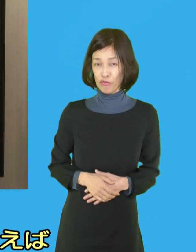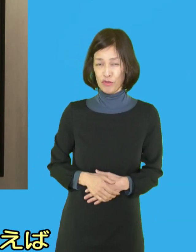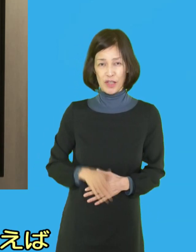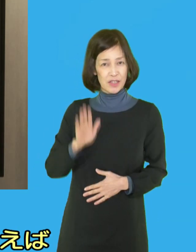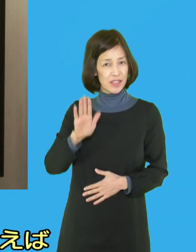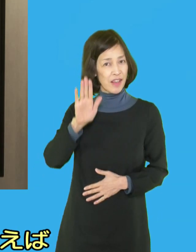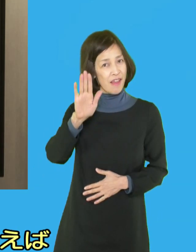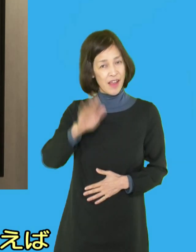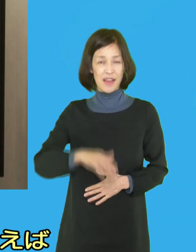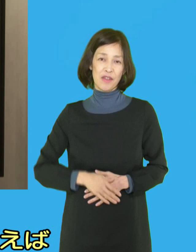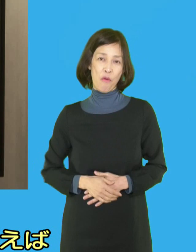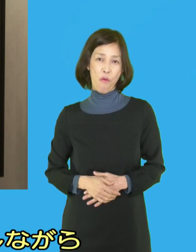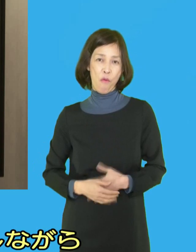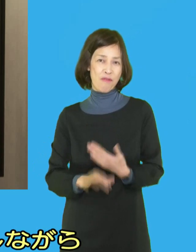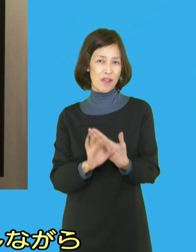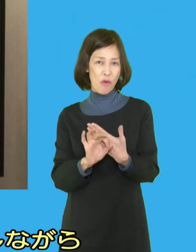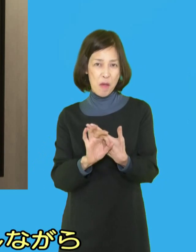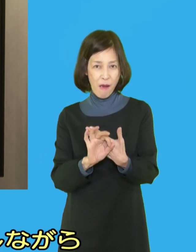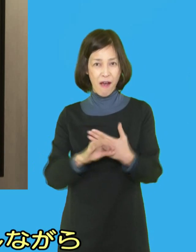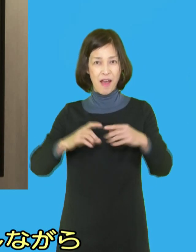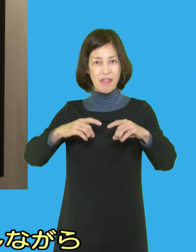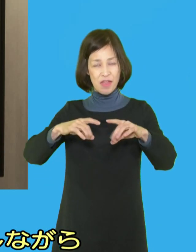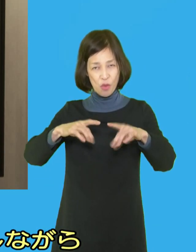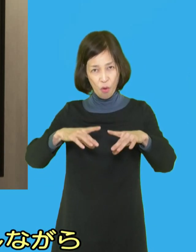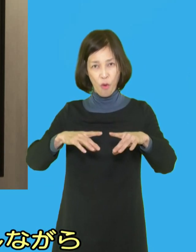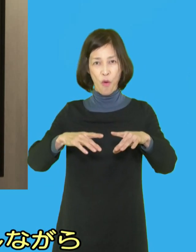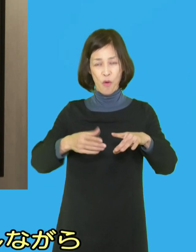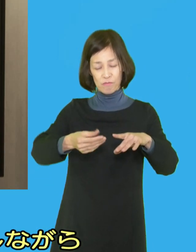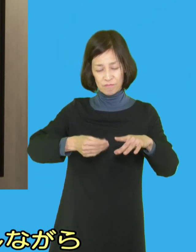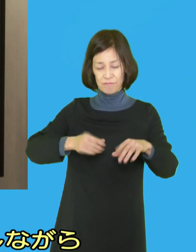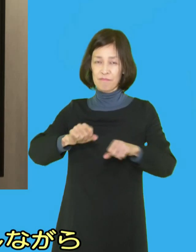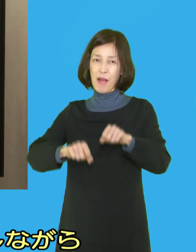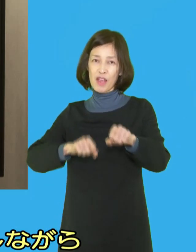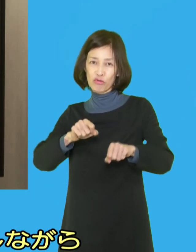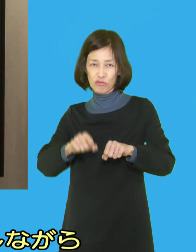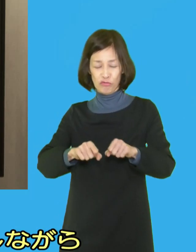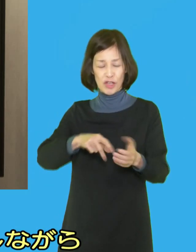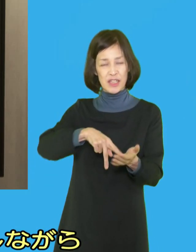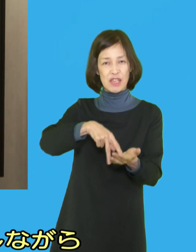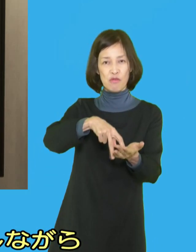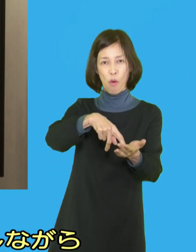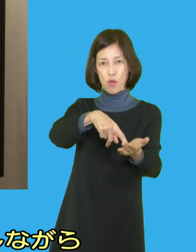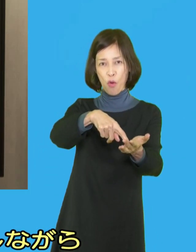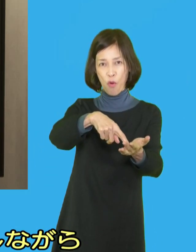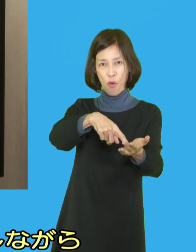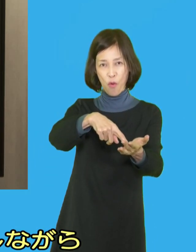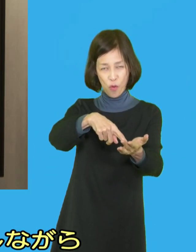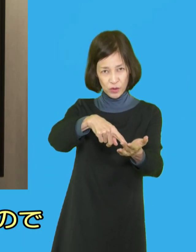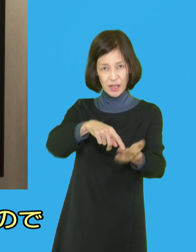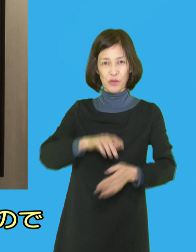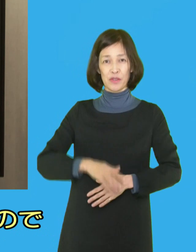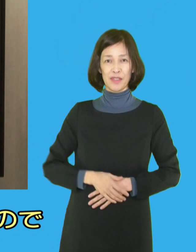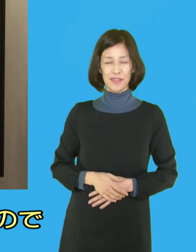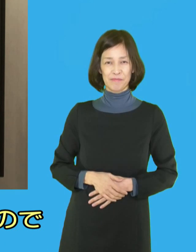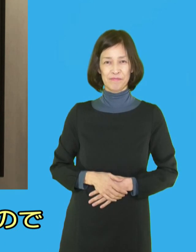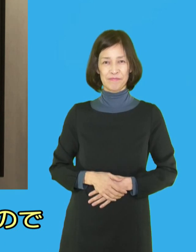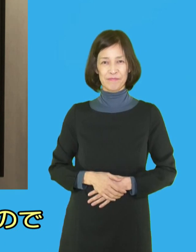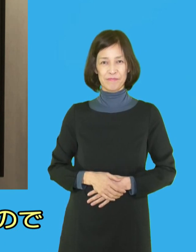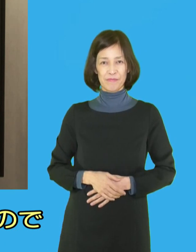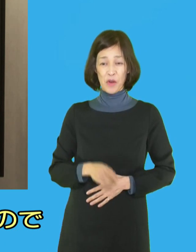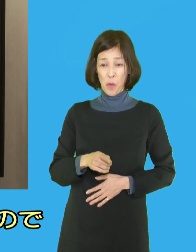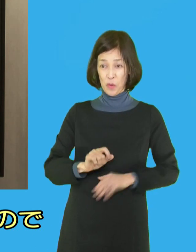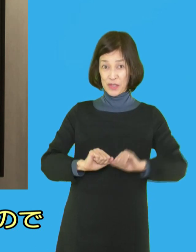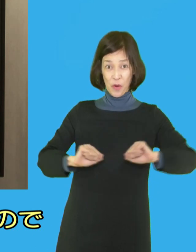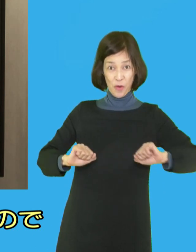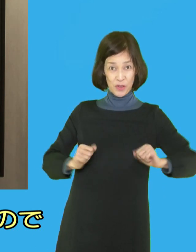世代モビリティ、例えば電動シェアバイク、キックボード等を活用しながら、このなかなか